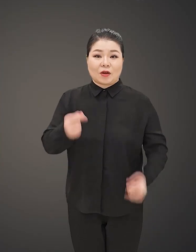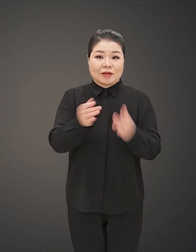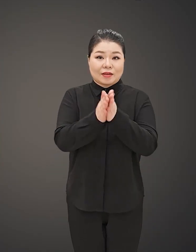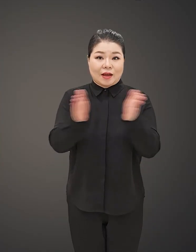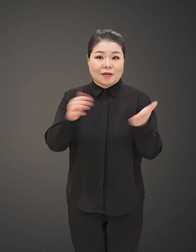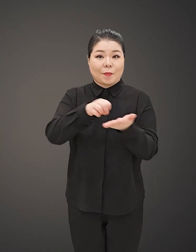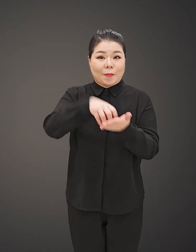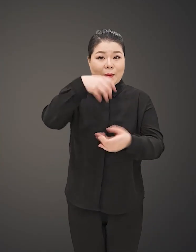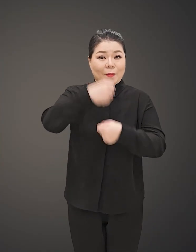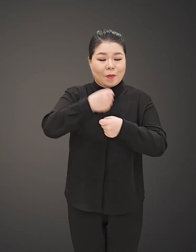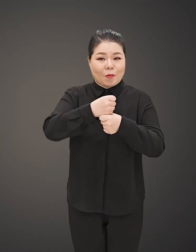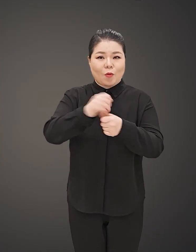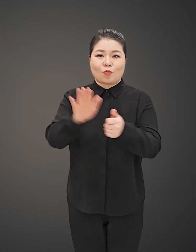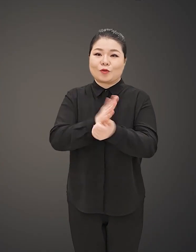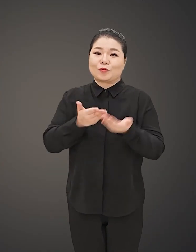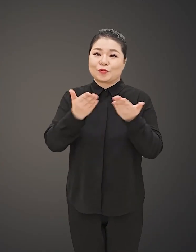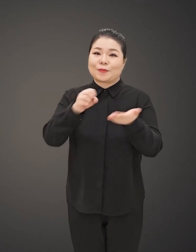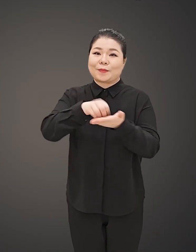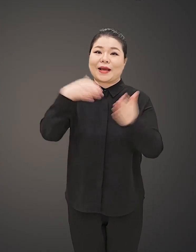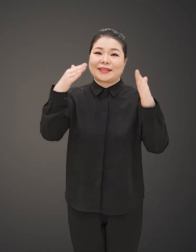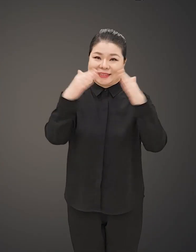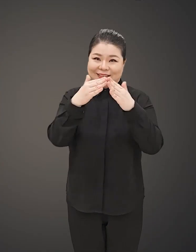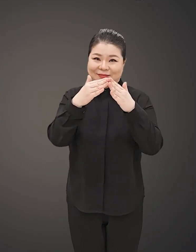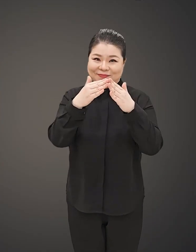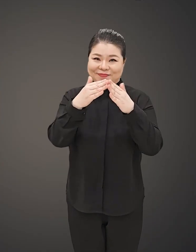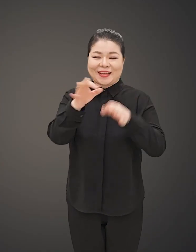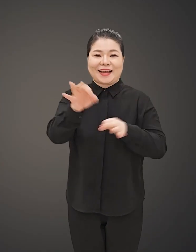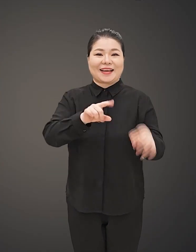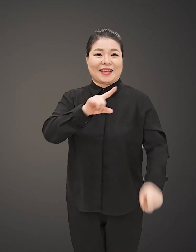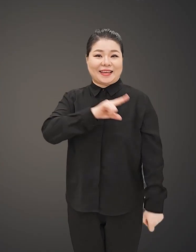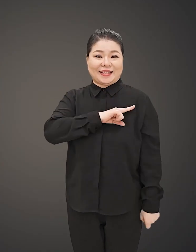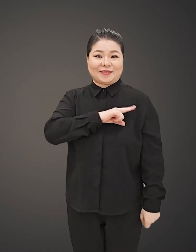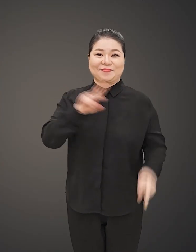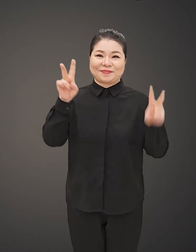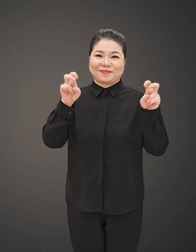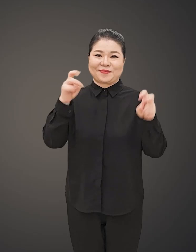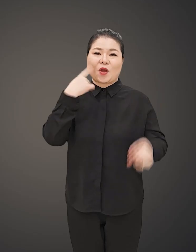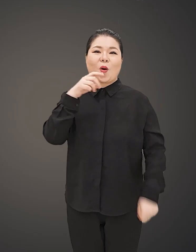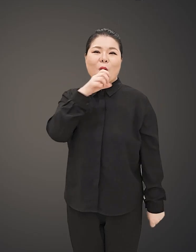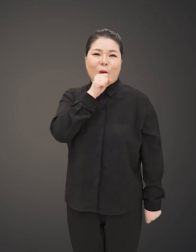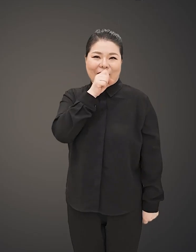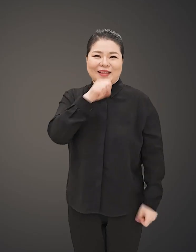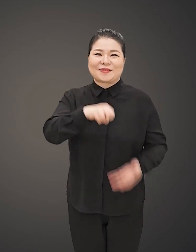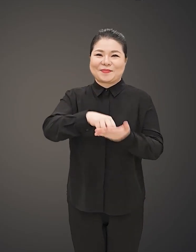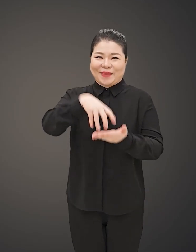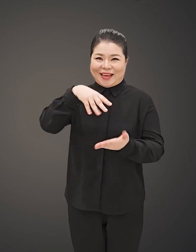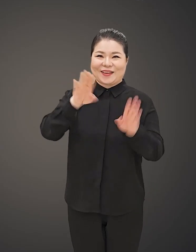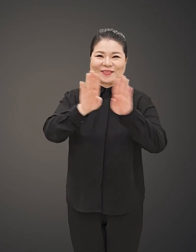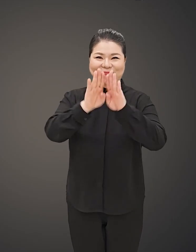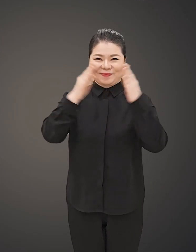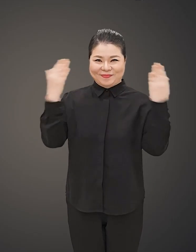그렇게 시작된 베이킹은 위로를 주는 빵집 오렌지 베이커리가 되었습니다.